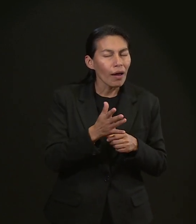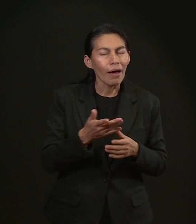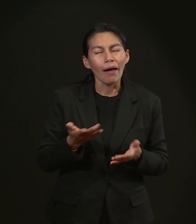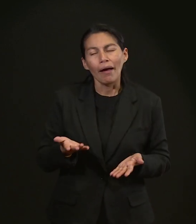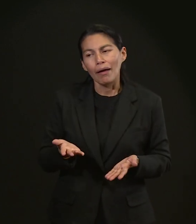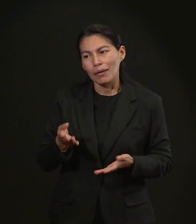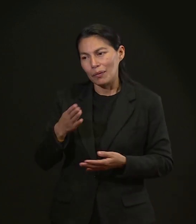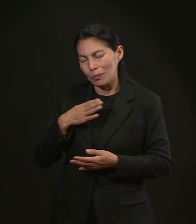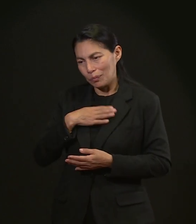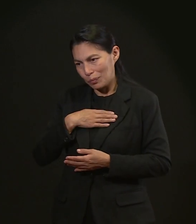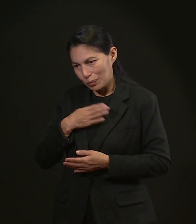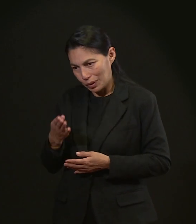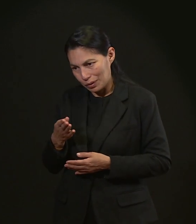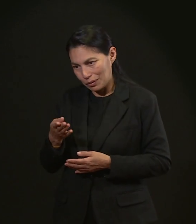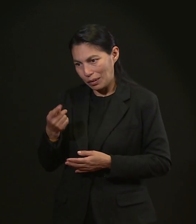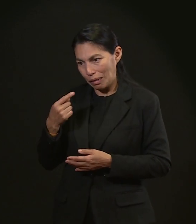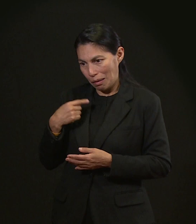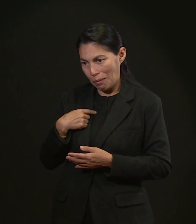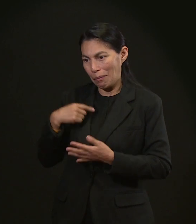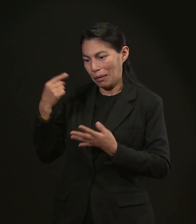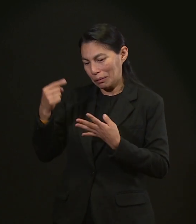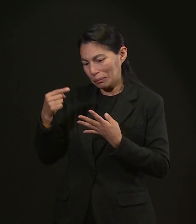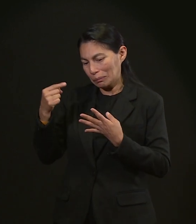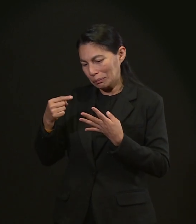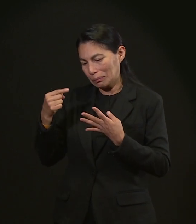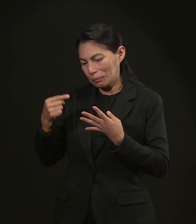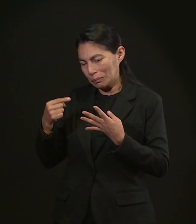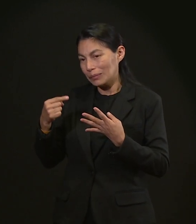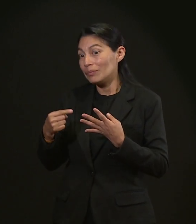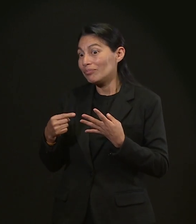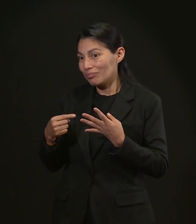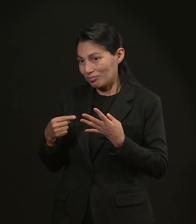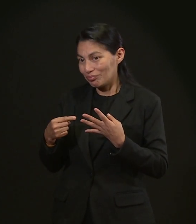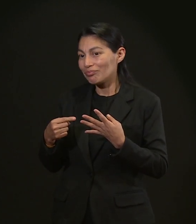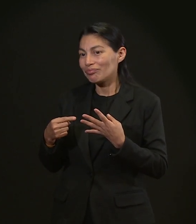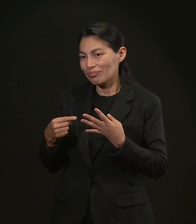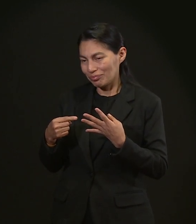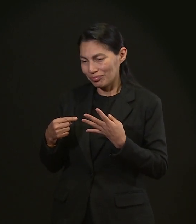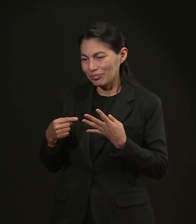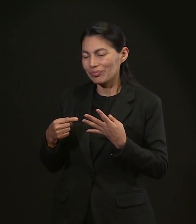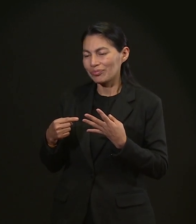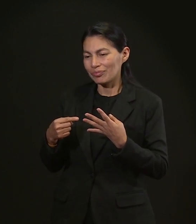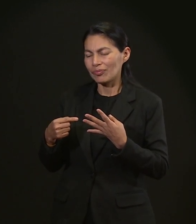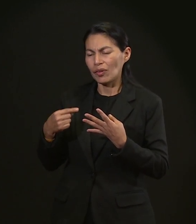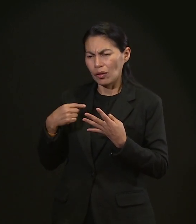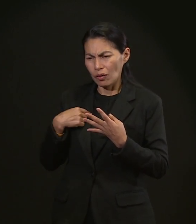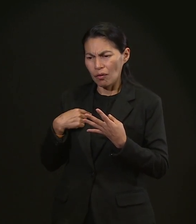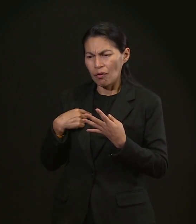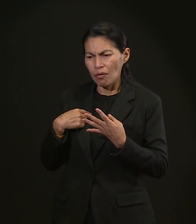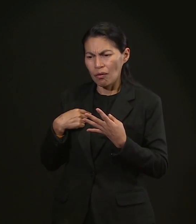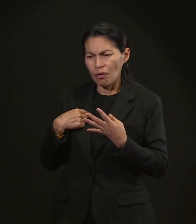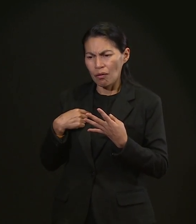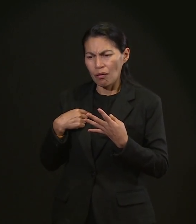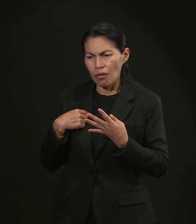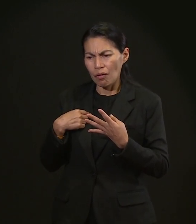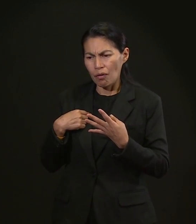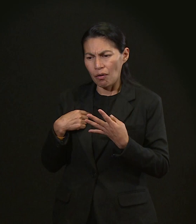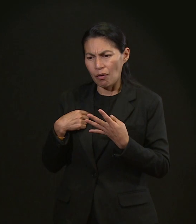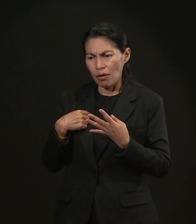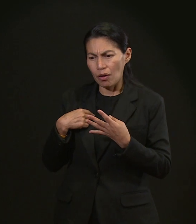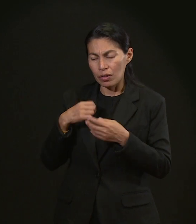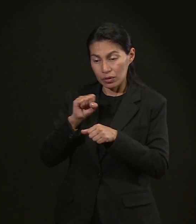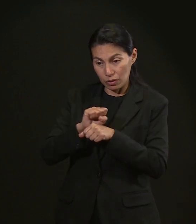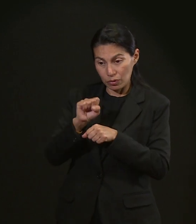bueno pues la mía si era un poquito más elaborada si yo literalmente